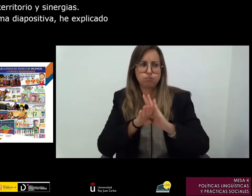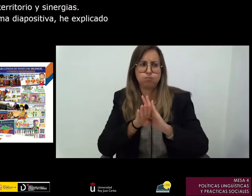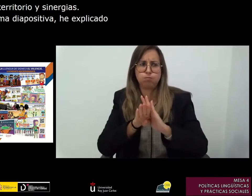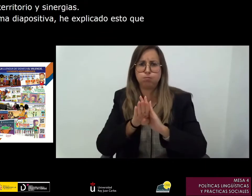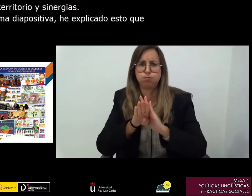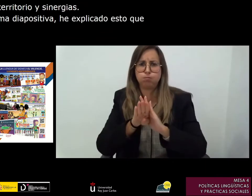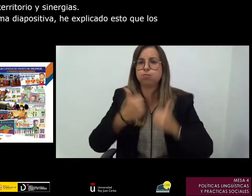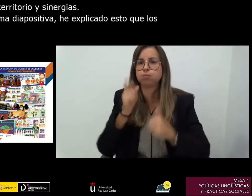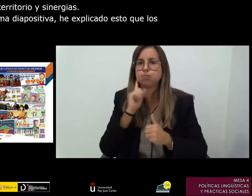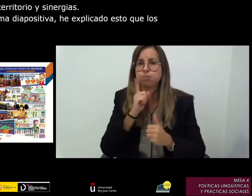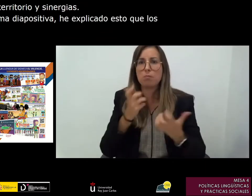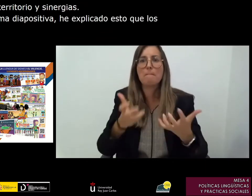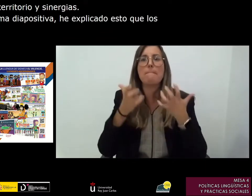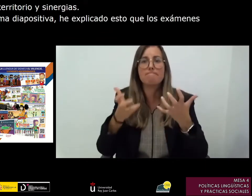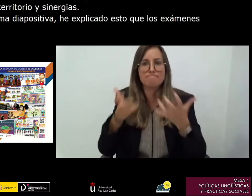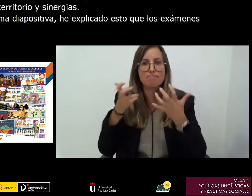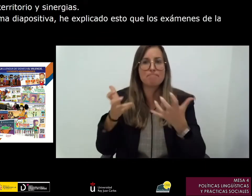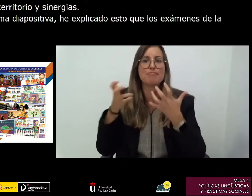la evolución desde el